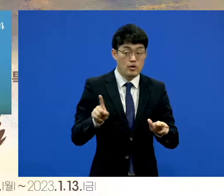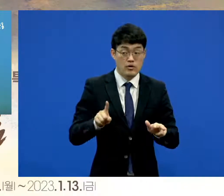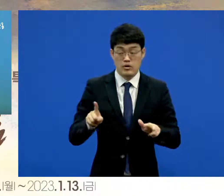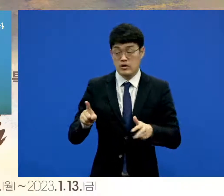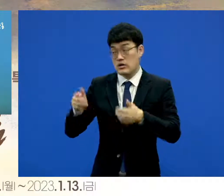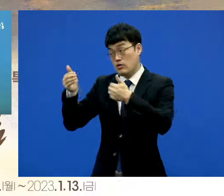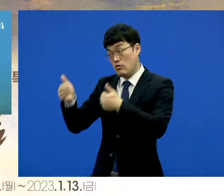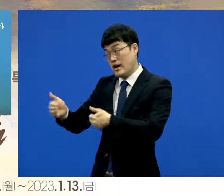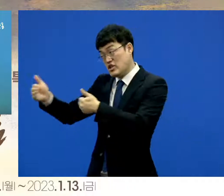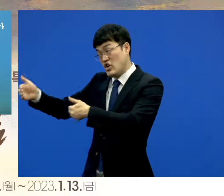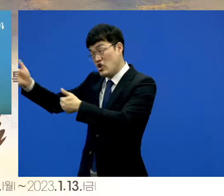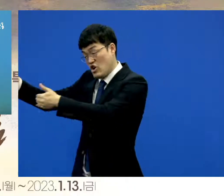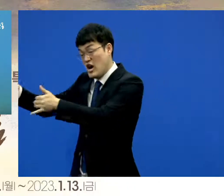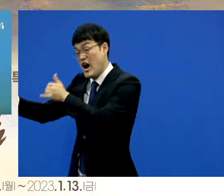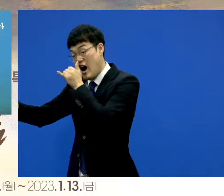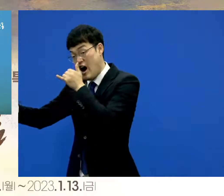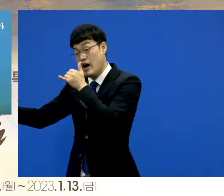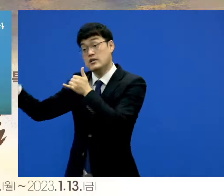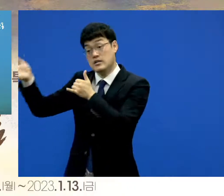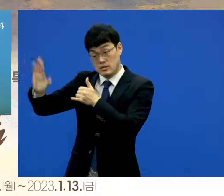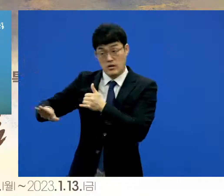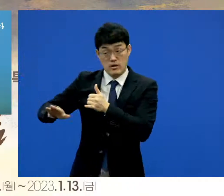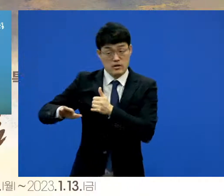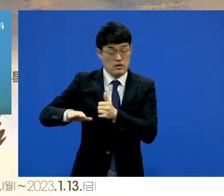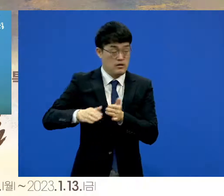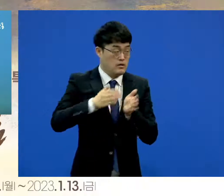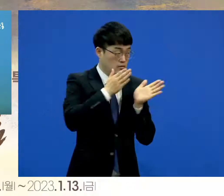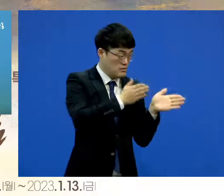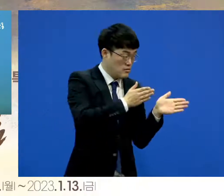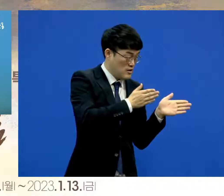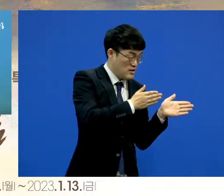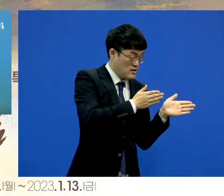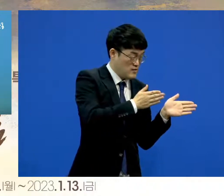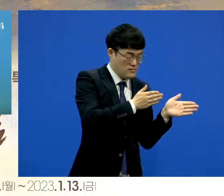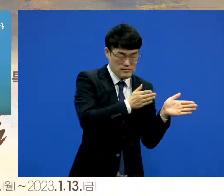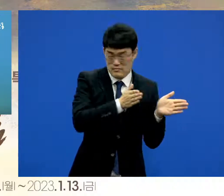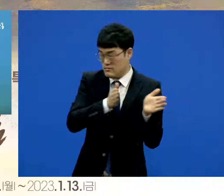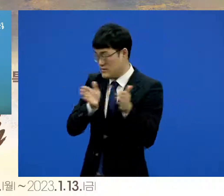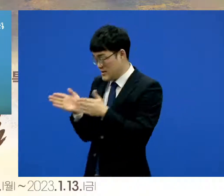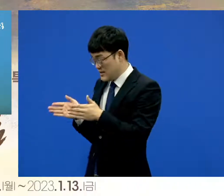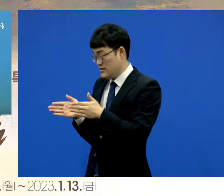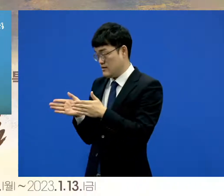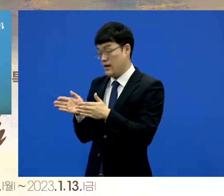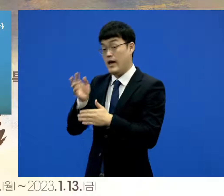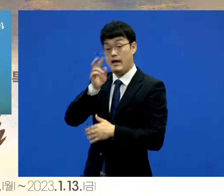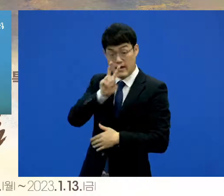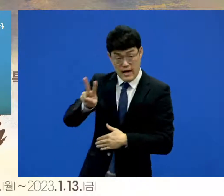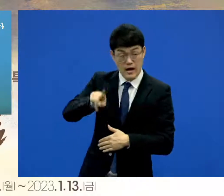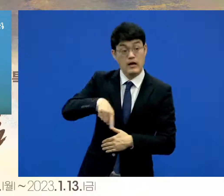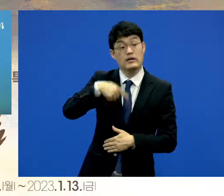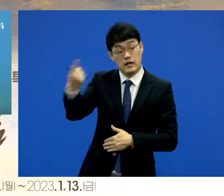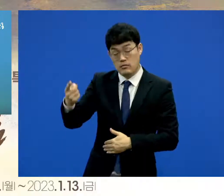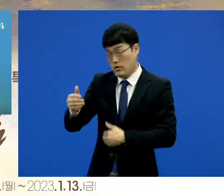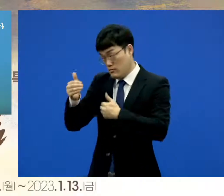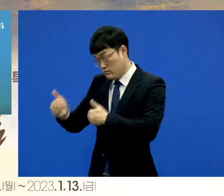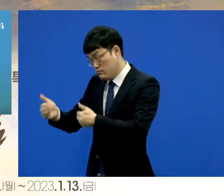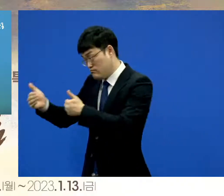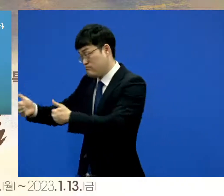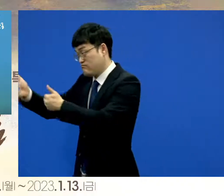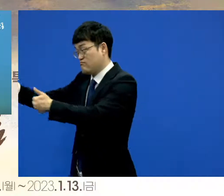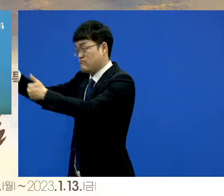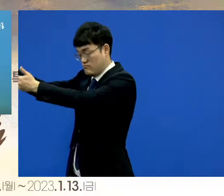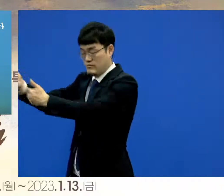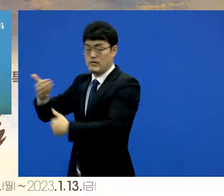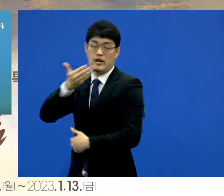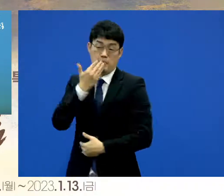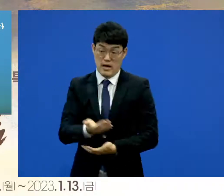방향 전환은 중요합니다. 그 방향 전환을 해야 그 다음에 과정이